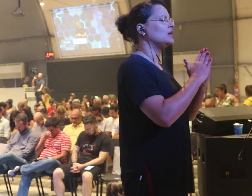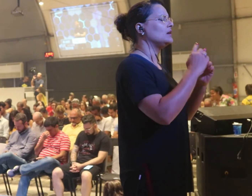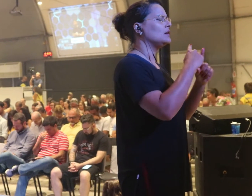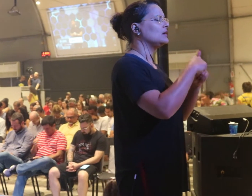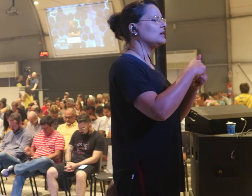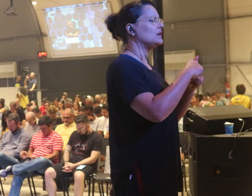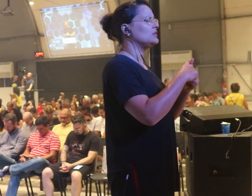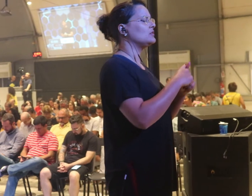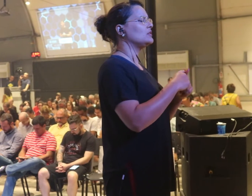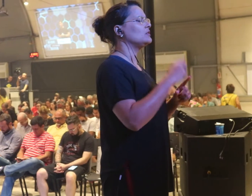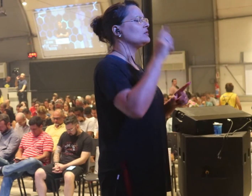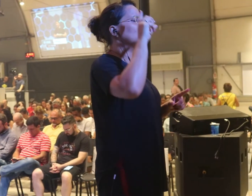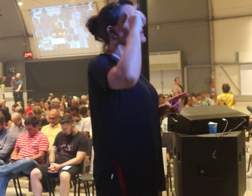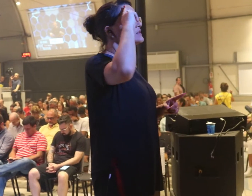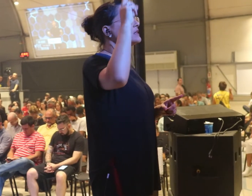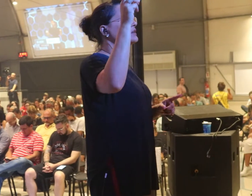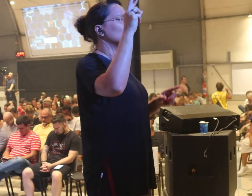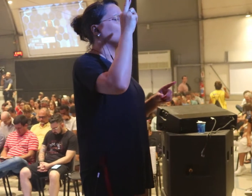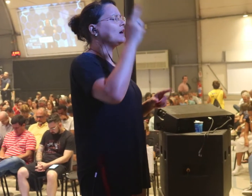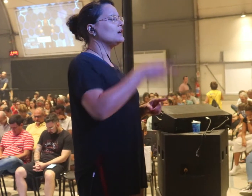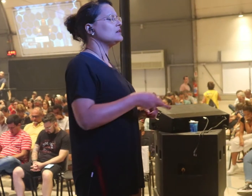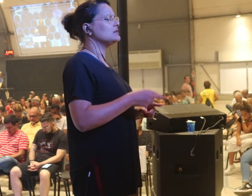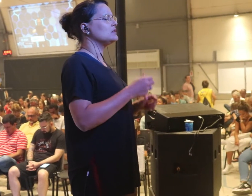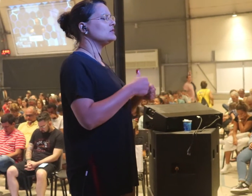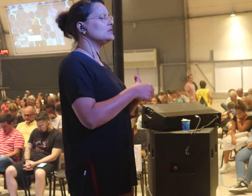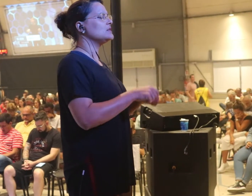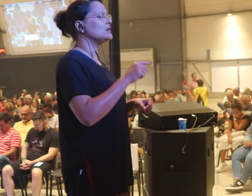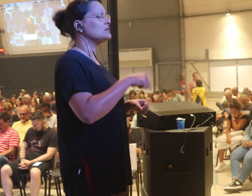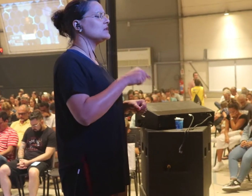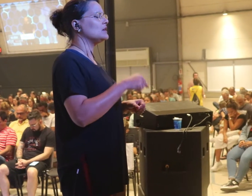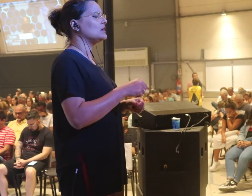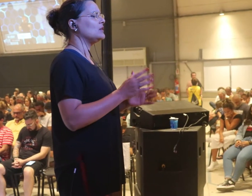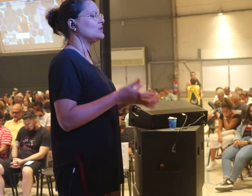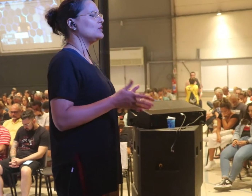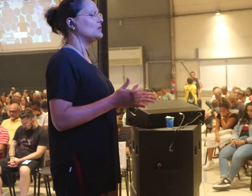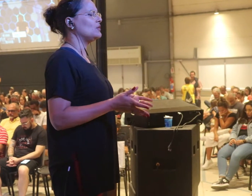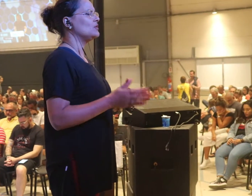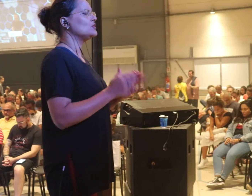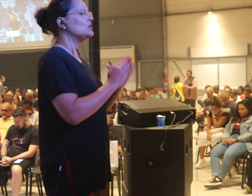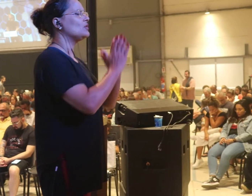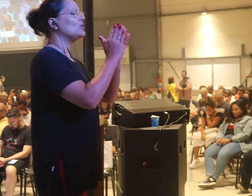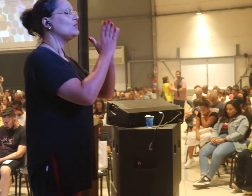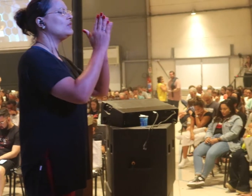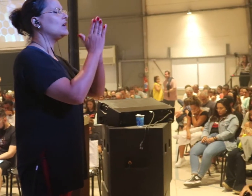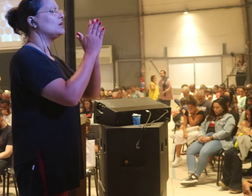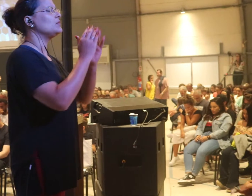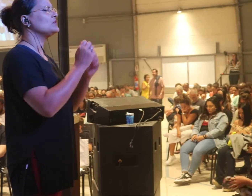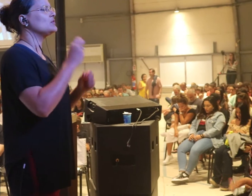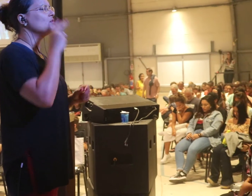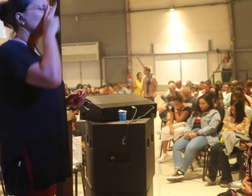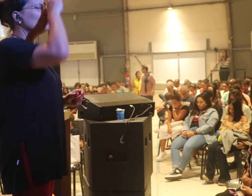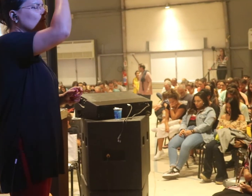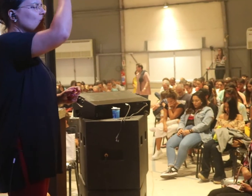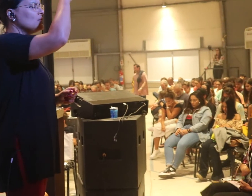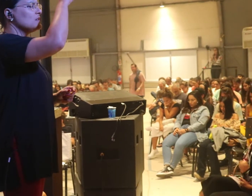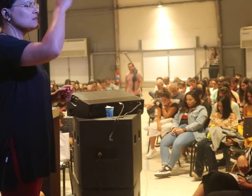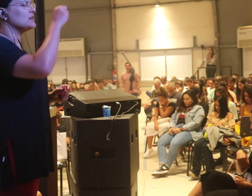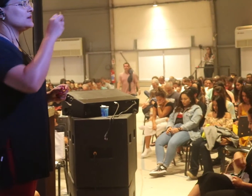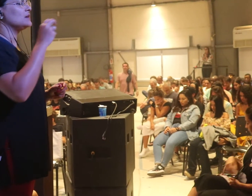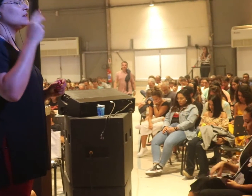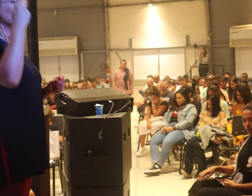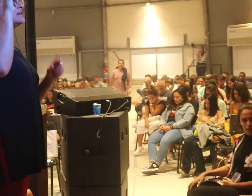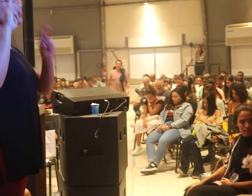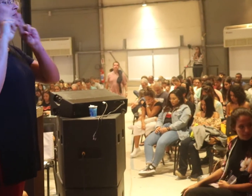nesse lugar. Você, Senhor, é a razão da gente louvar com toda a nossa força, como a gente falou aqui. A gente crê que o seu reino não